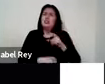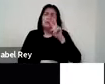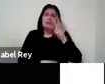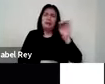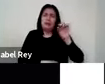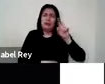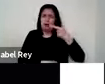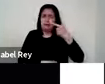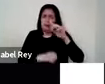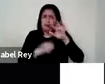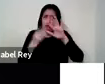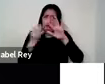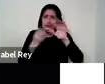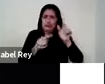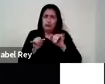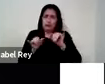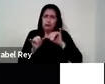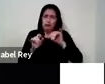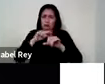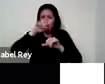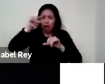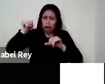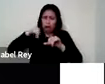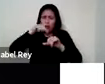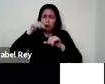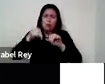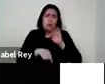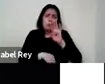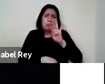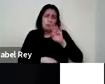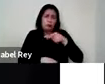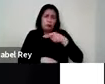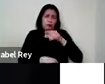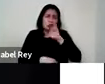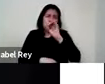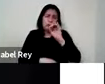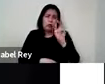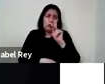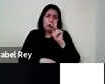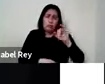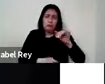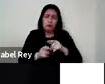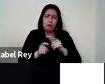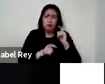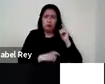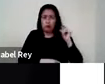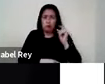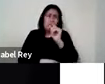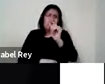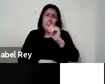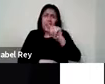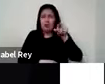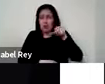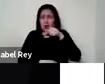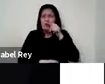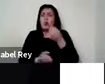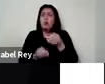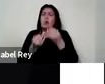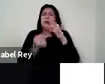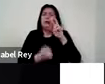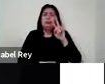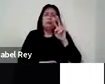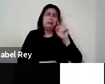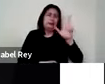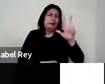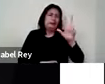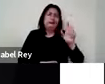20,96, su diámetro es de 4,0 kilómetros, su velocidad orbital es de 23,139